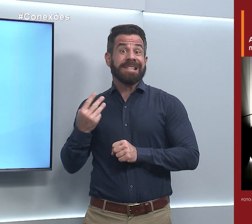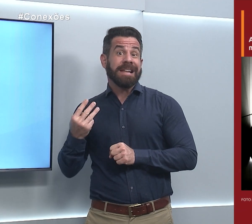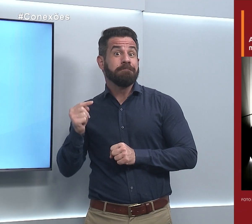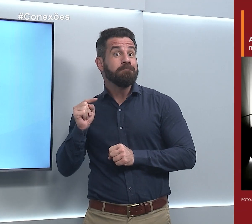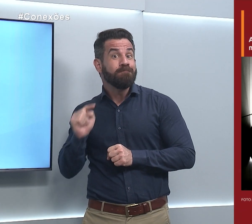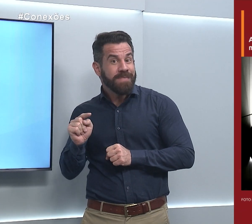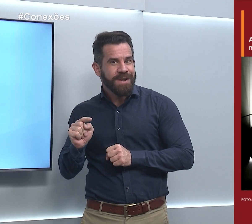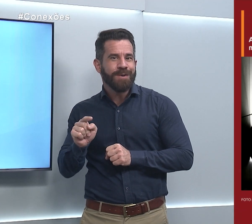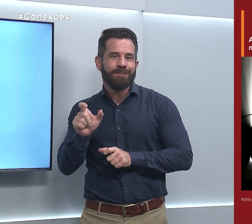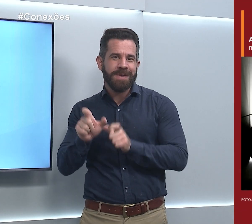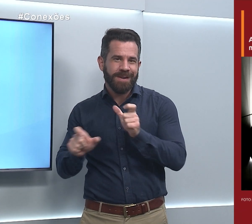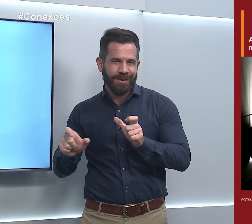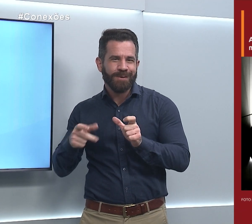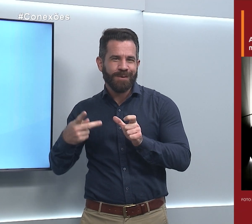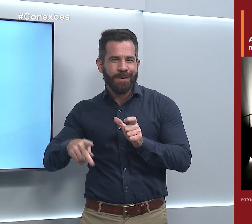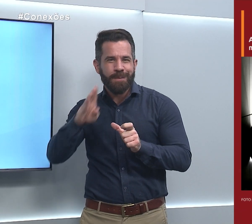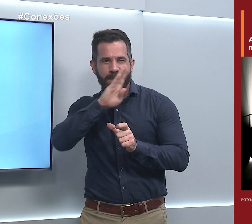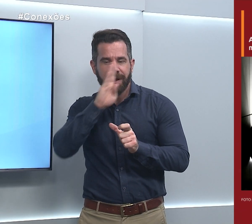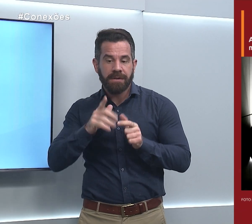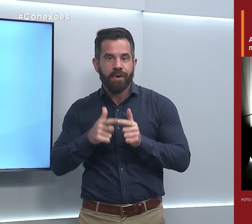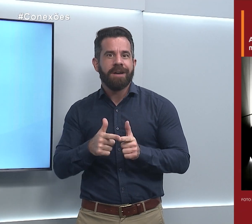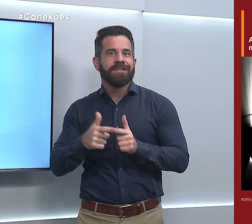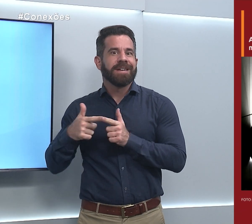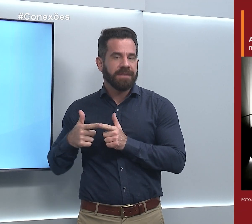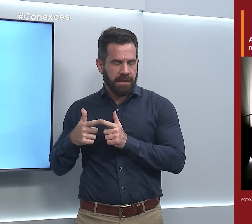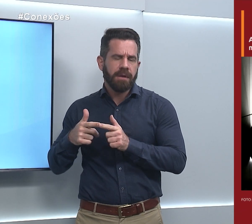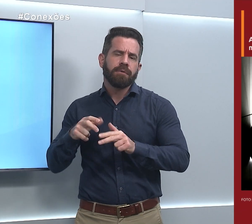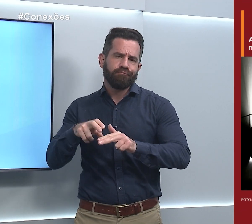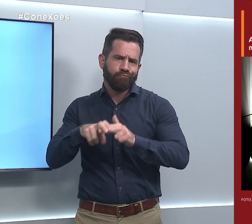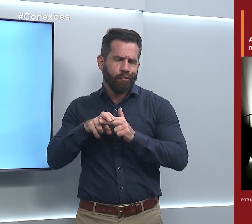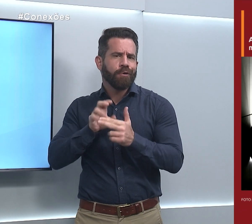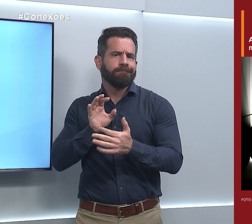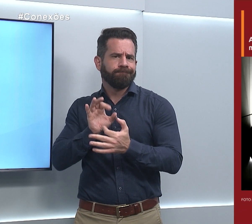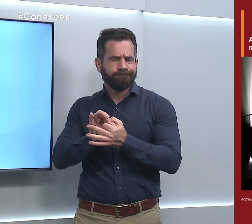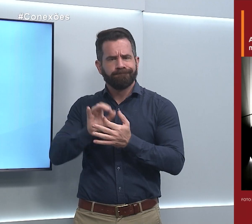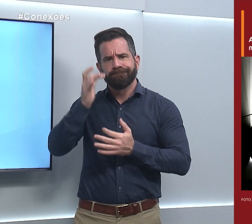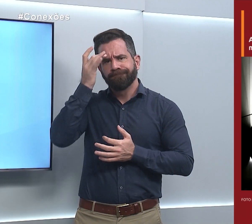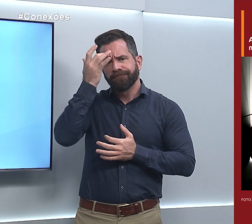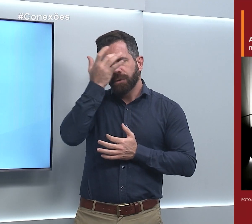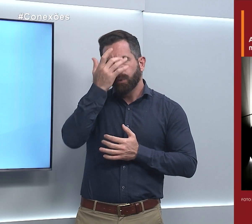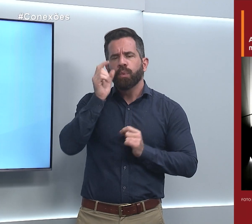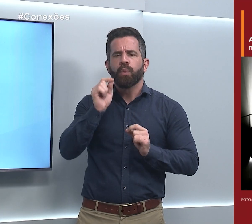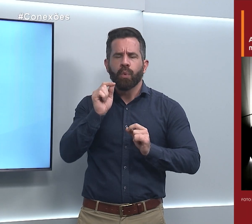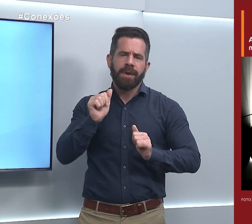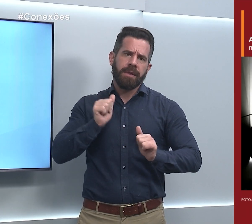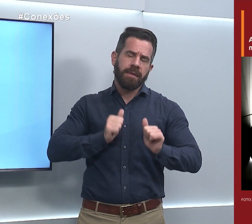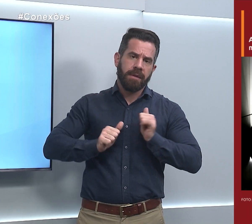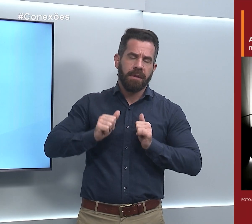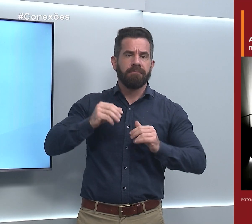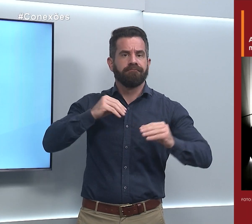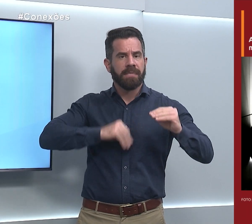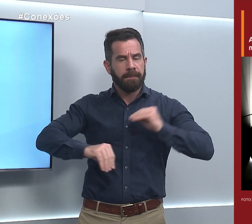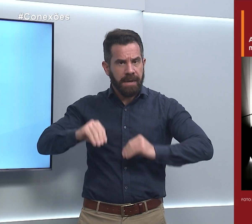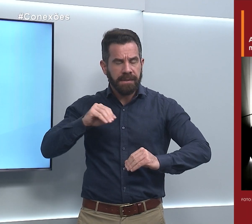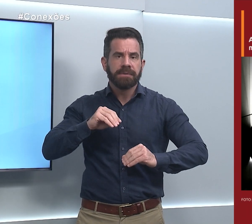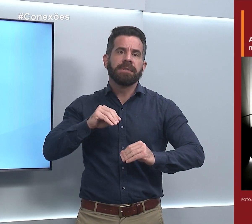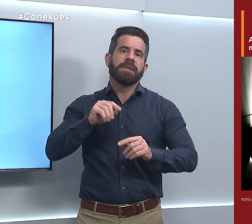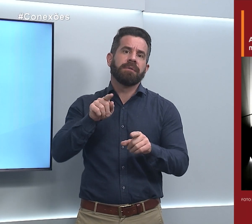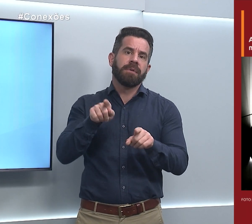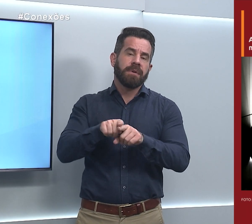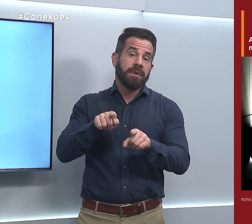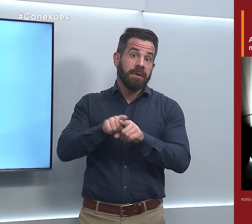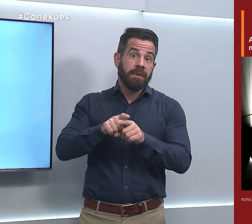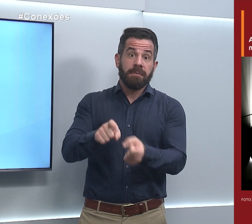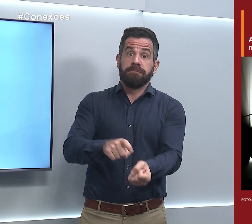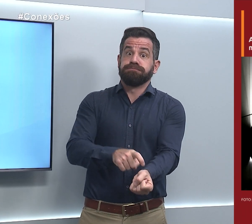brasileiros, na verdade, foram afastados do trabalho em razão de episódios depressivos, transtornos de ansiedade,